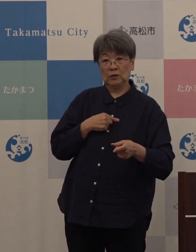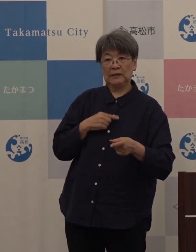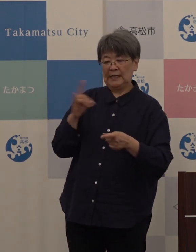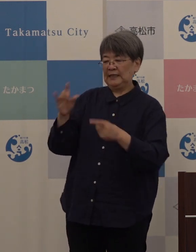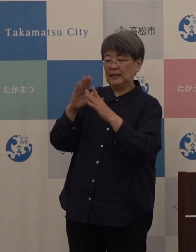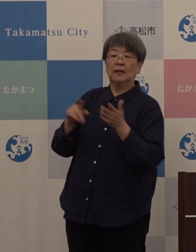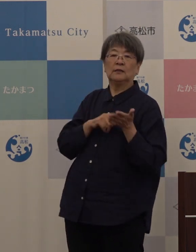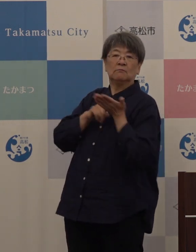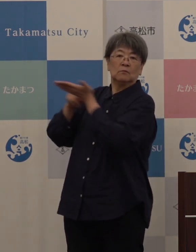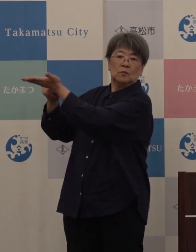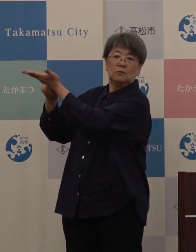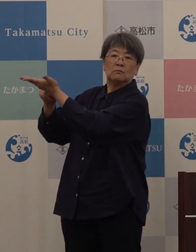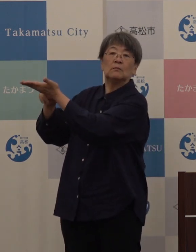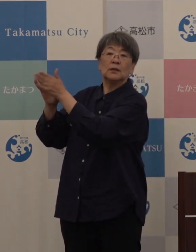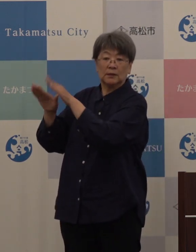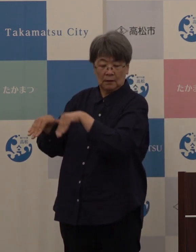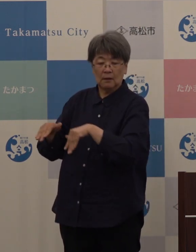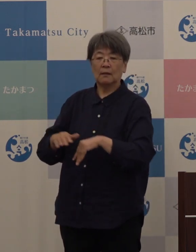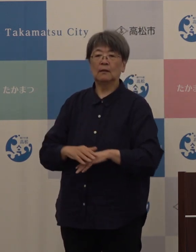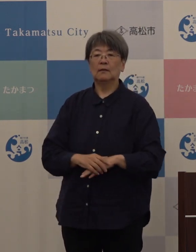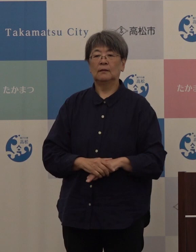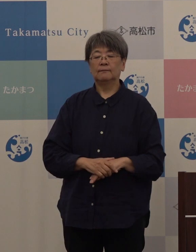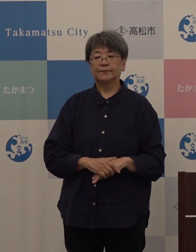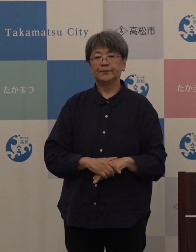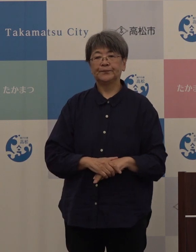を行わせていただいたというものでございます。